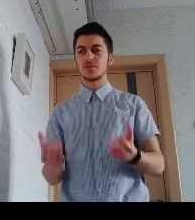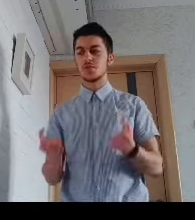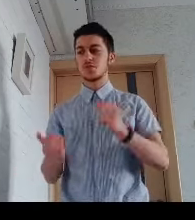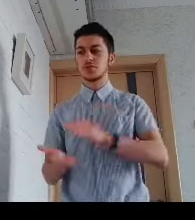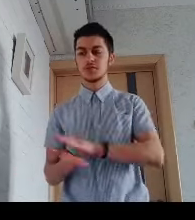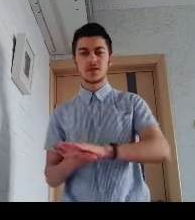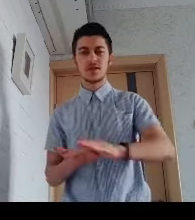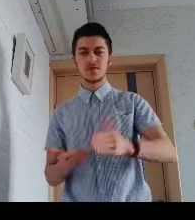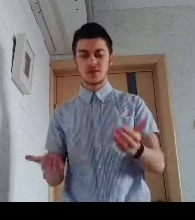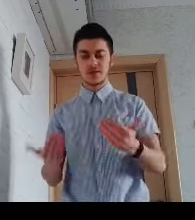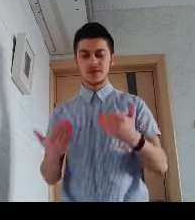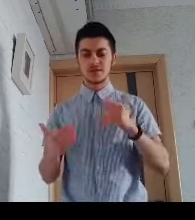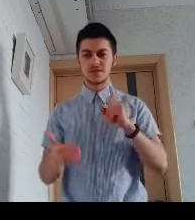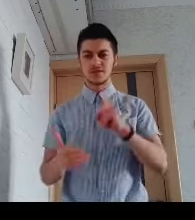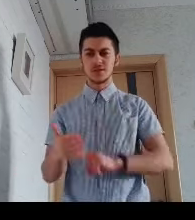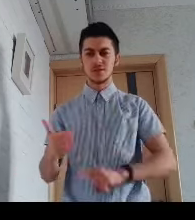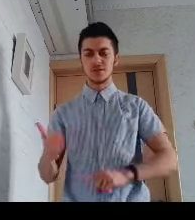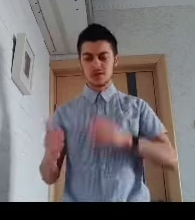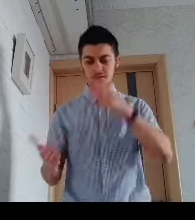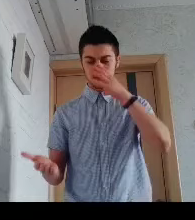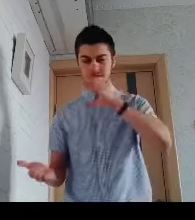эту плоскость, я твой верный слон.